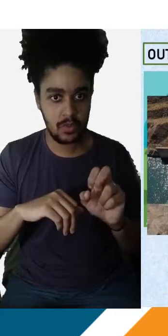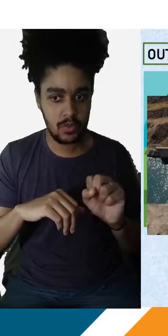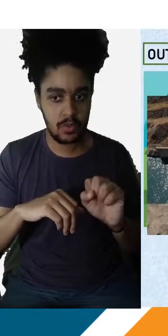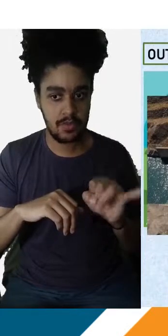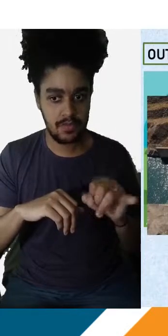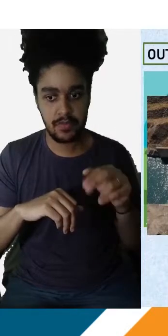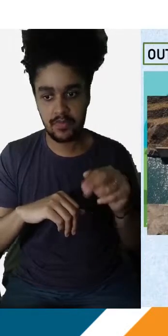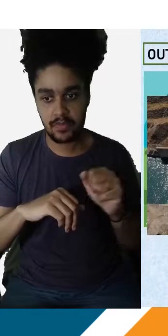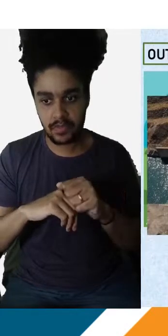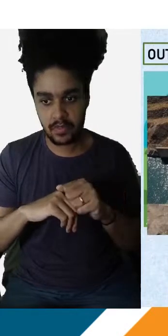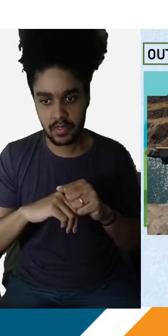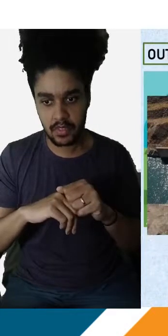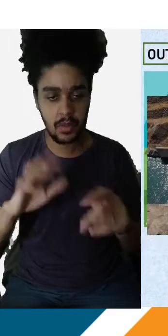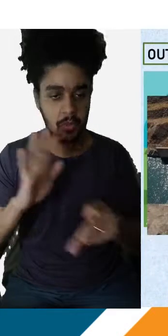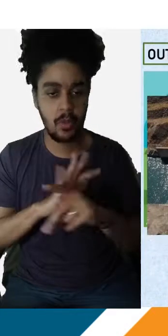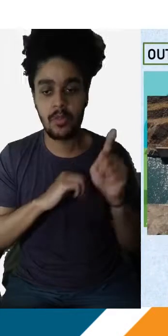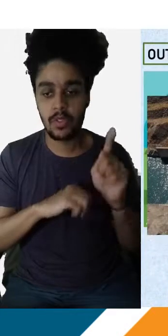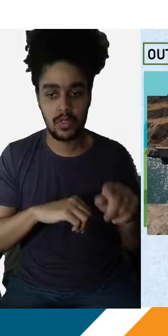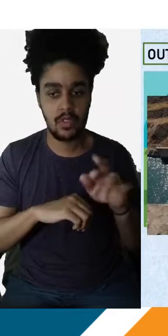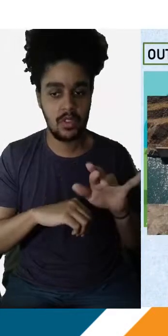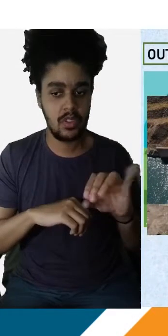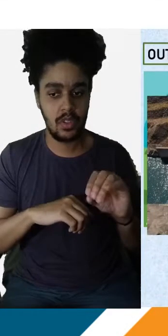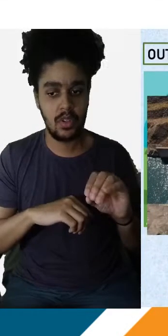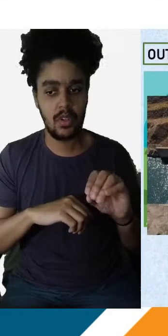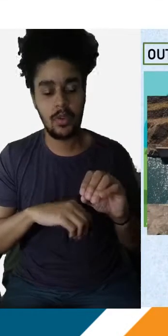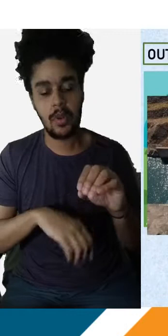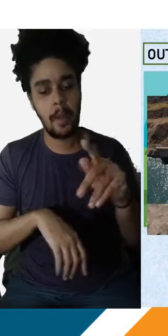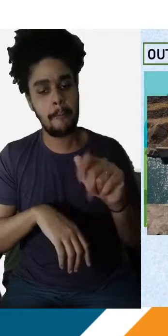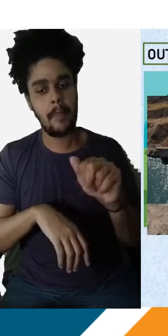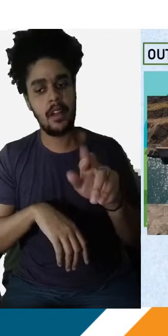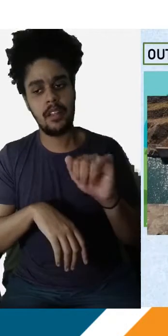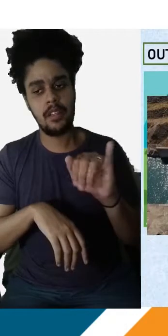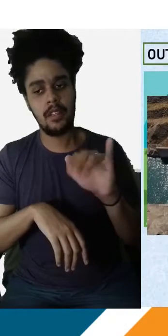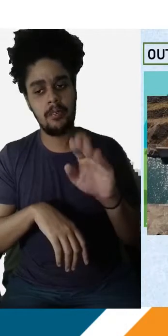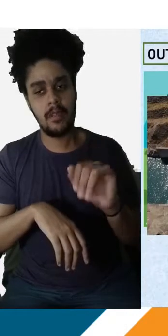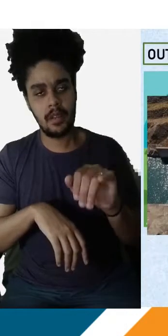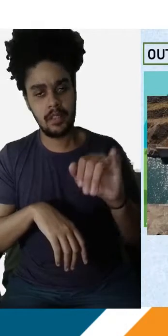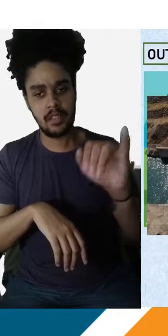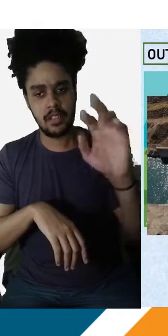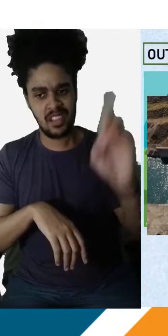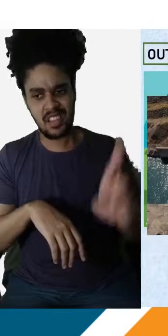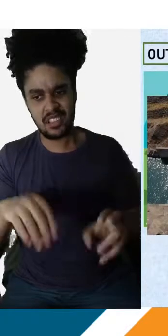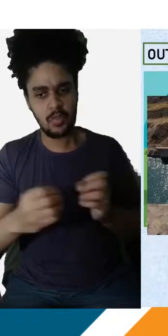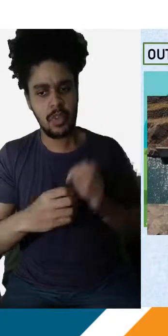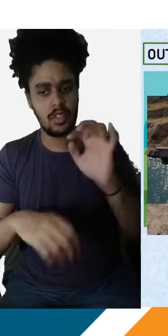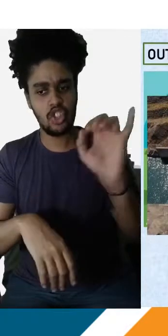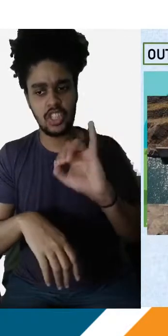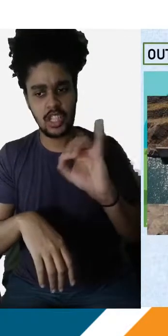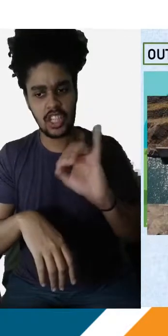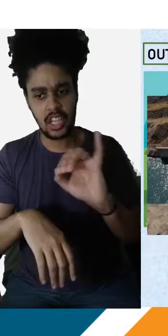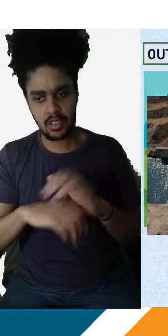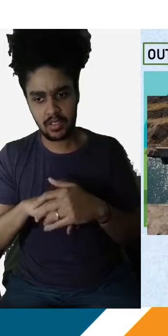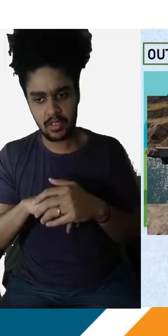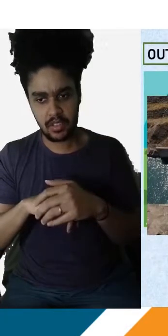construída no Rio Paraíba, lá em Resende, próximo a Itatiaia, no sul do estado do Rio de Janeiro. Beleza, quando